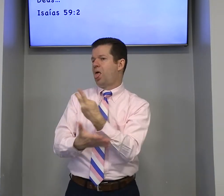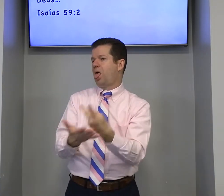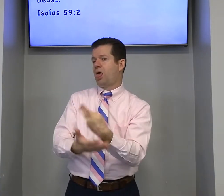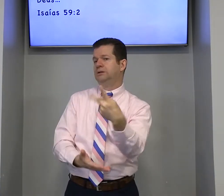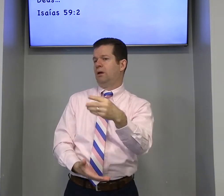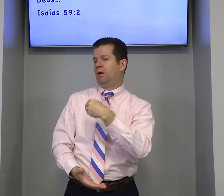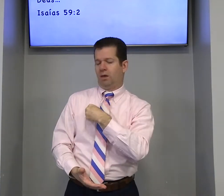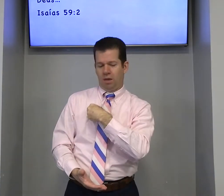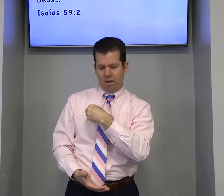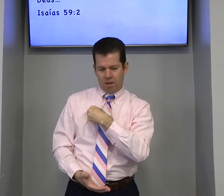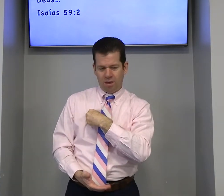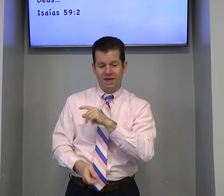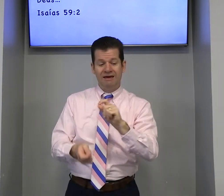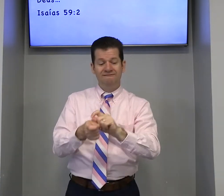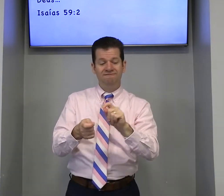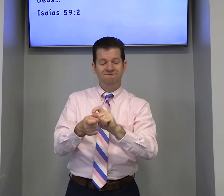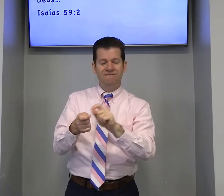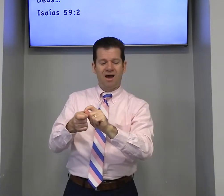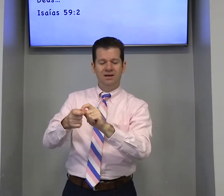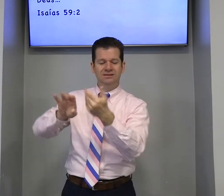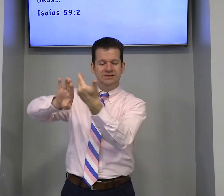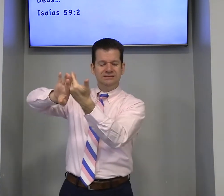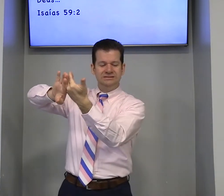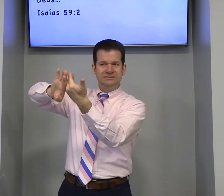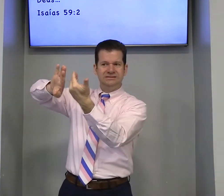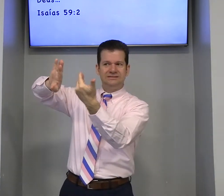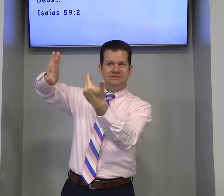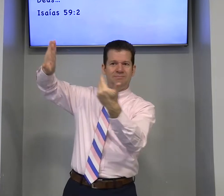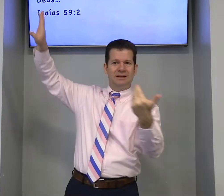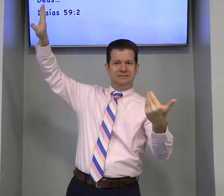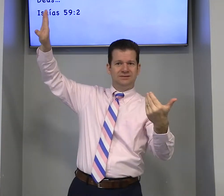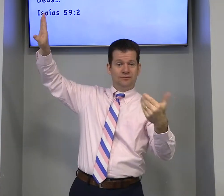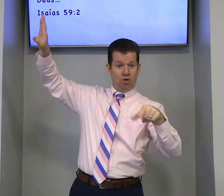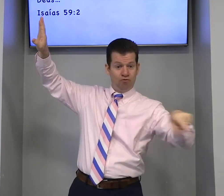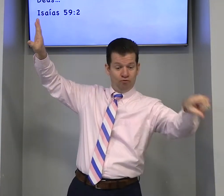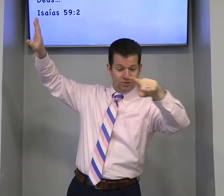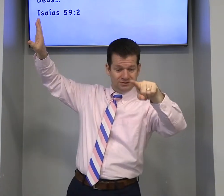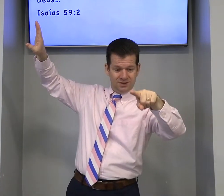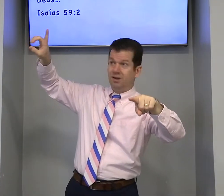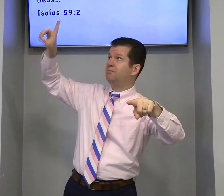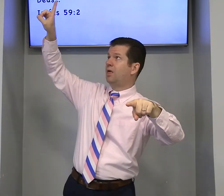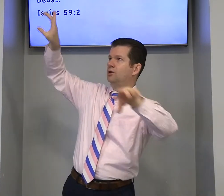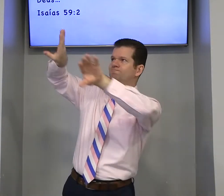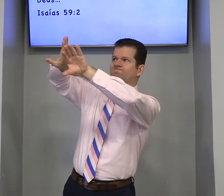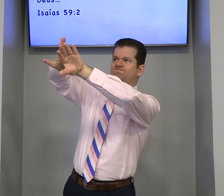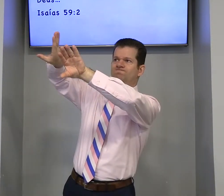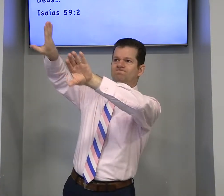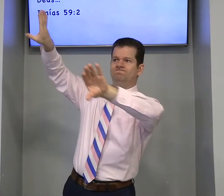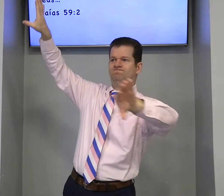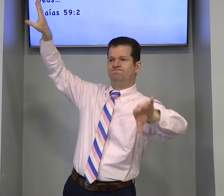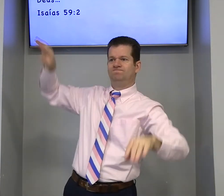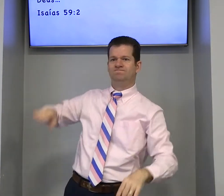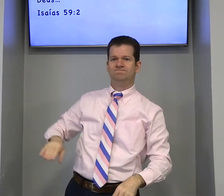esse é pecado, os erros seus, fazem separação entre vós e o vosso